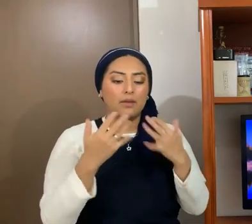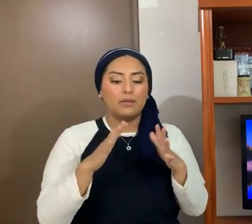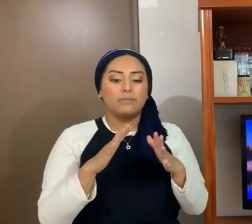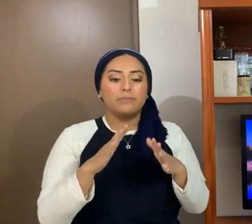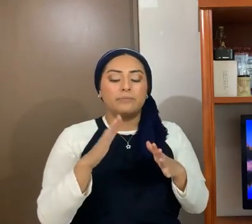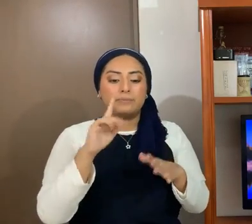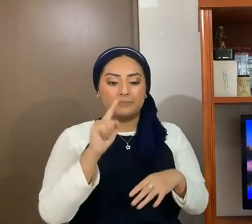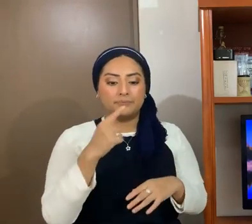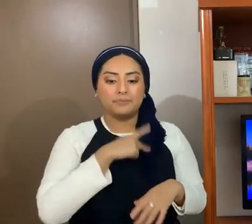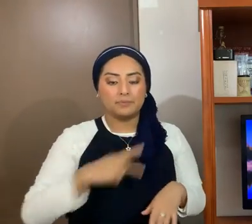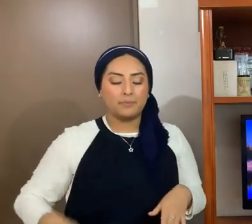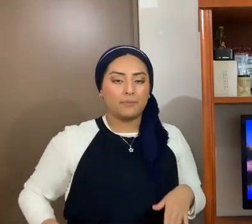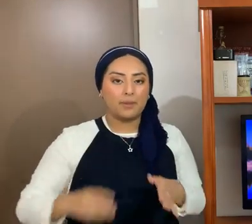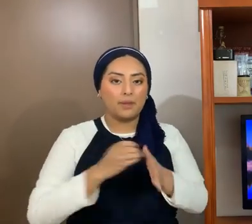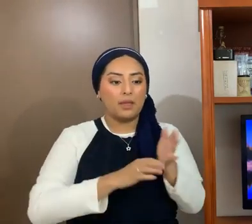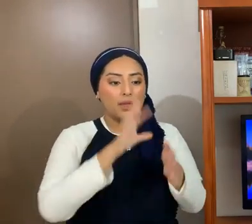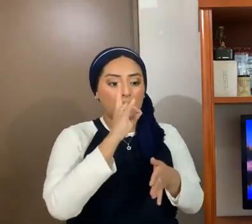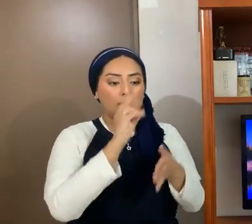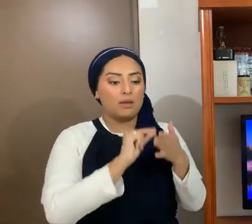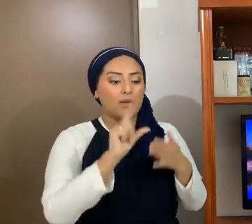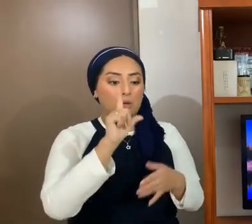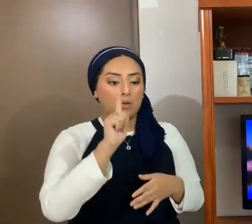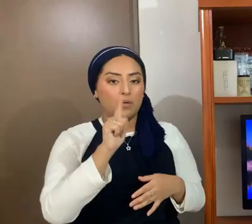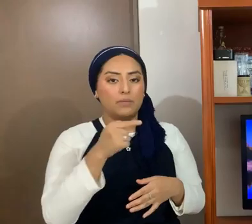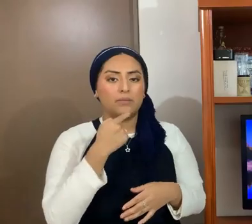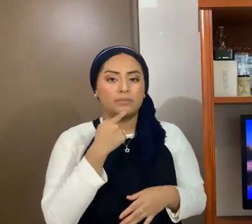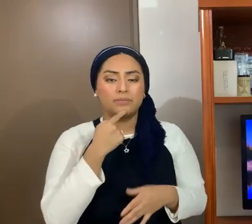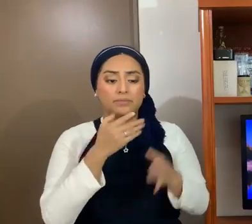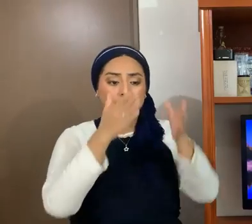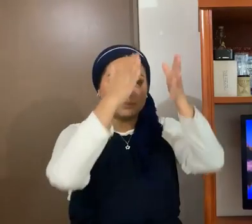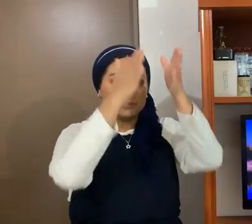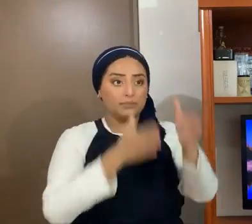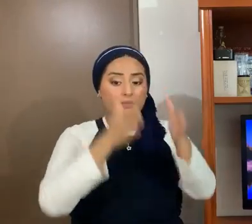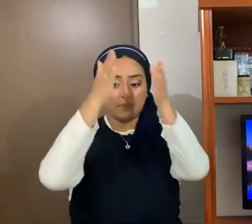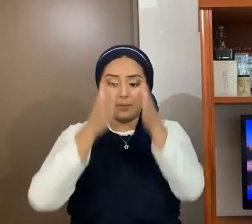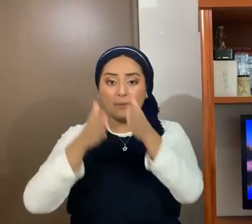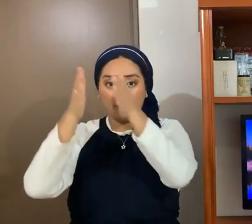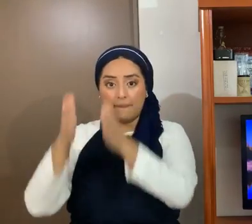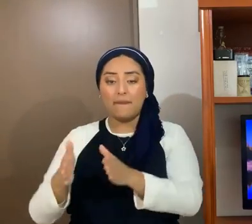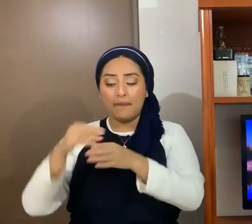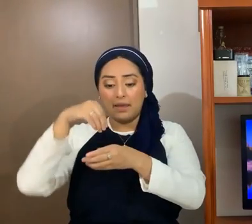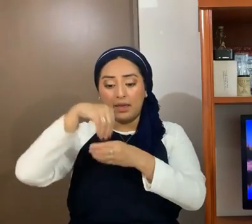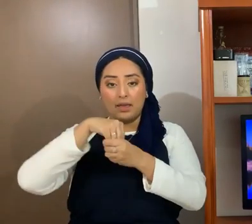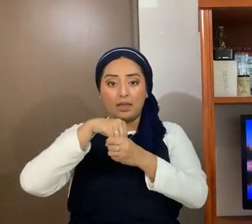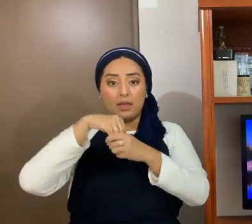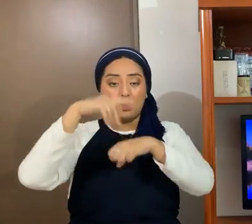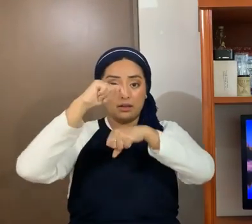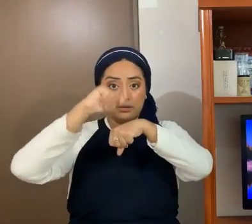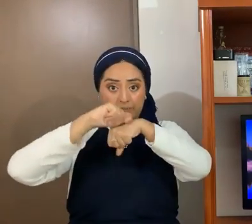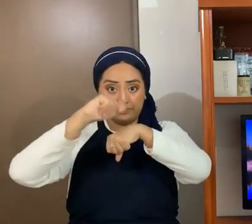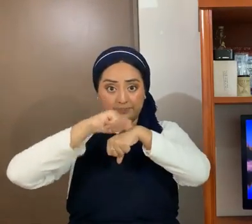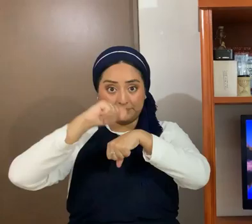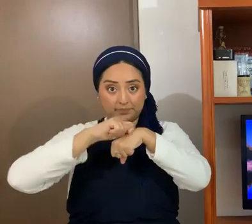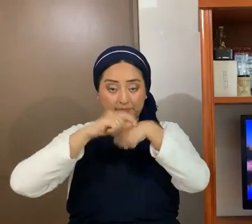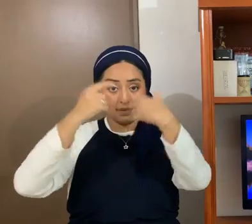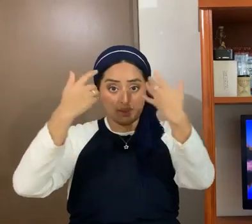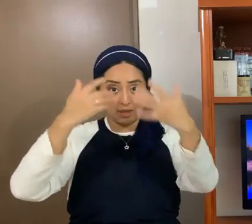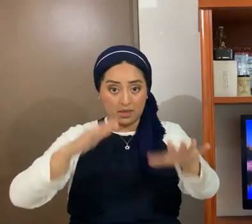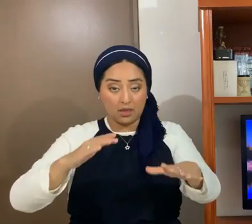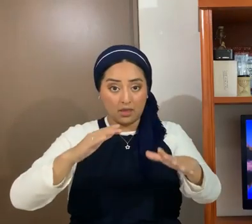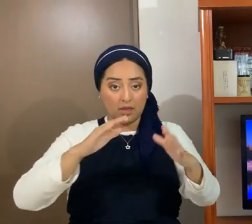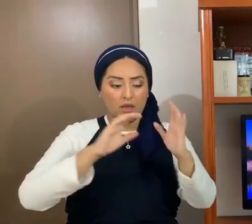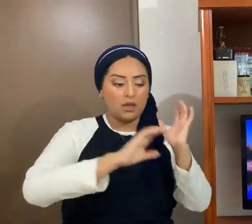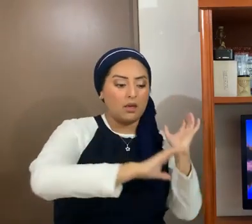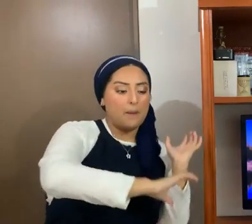Reyes capítulo 7, verso 21. Estas columnas las erigió en el pórtico del templo, y cuando hubo alzado la columna del